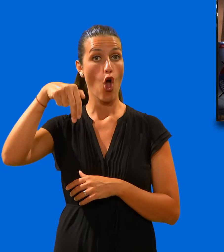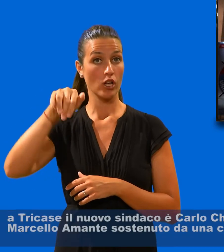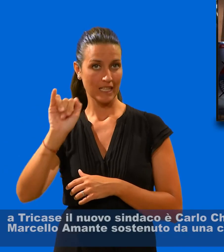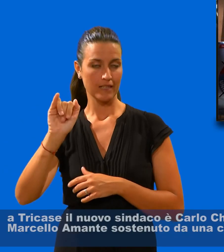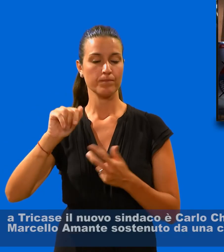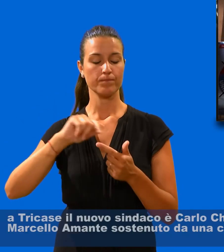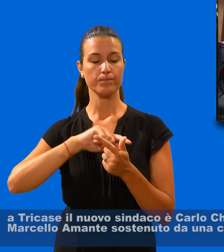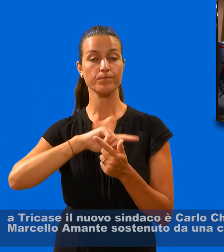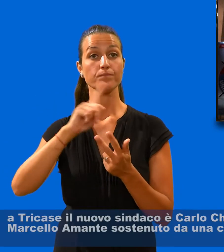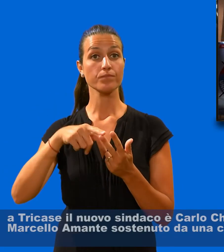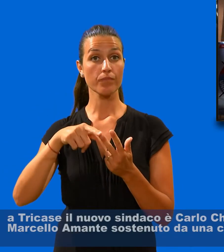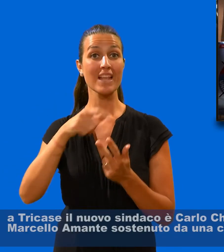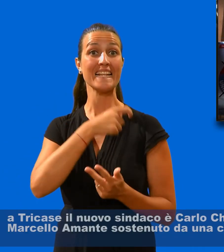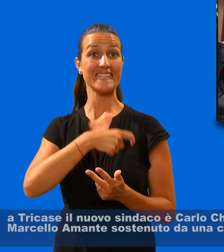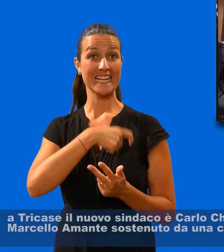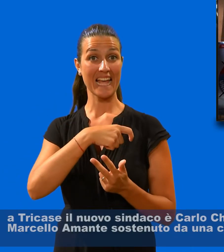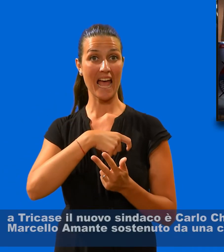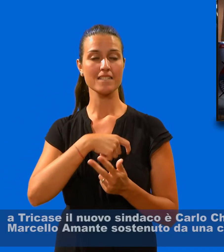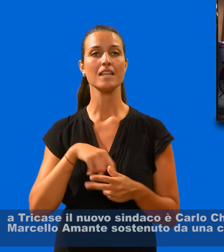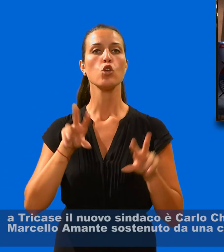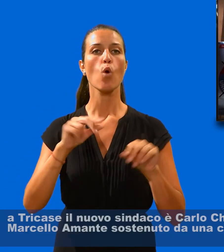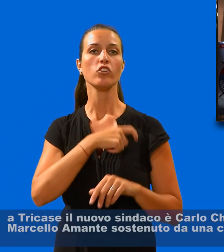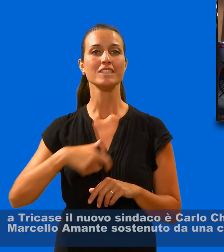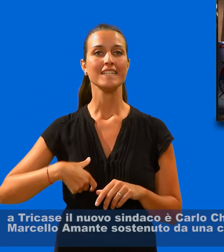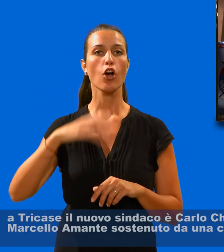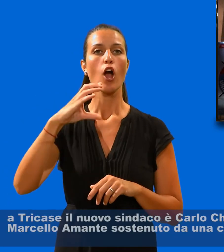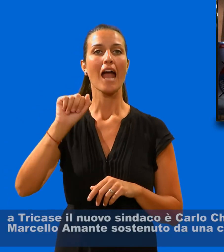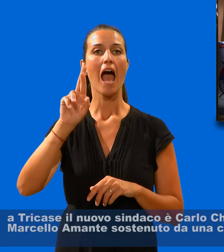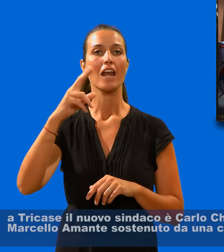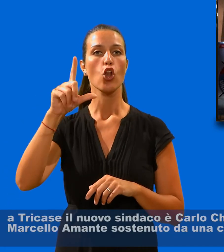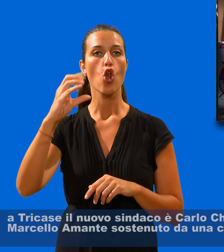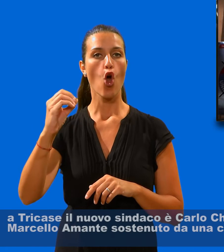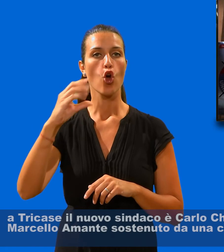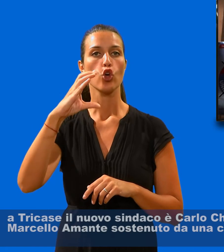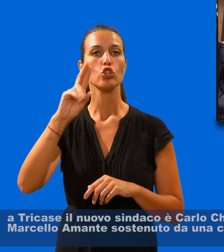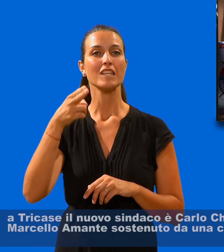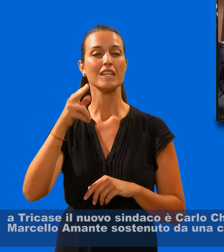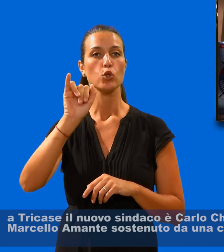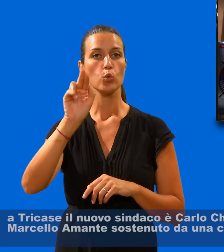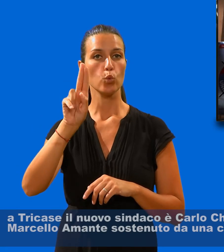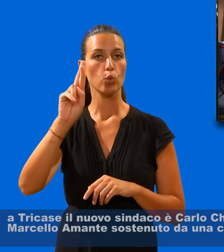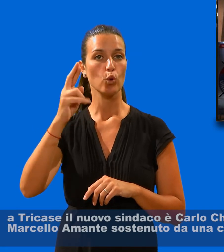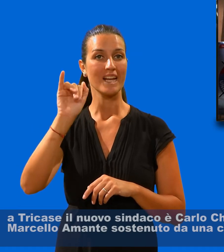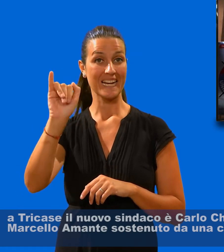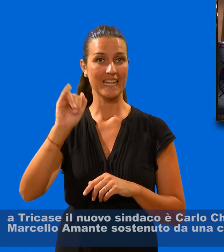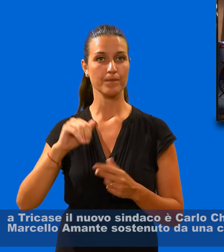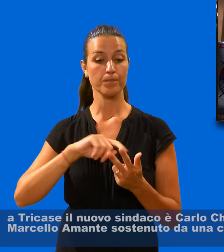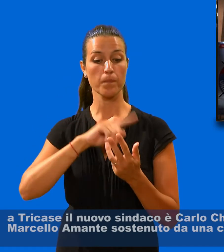a tricase il nuovo sindaco e carlo chiuri a galatina ha vinto